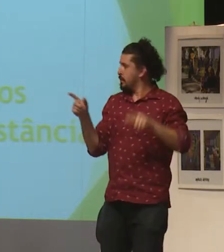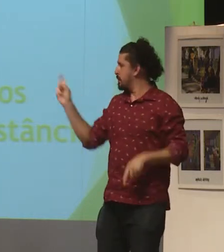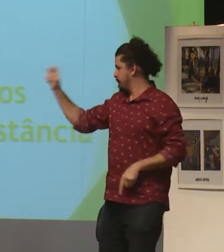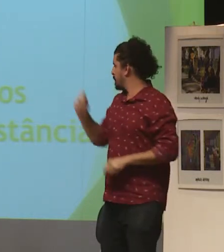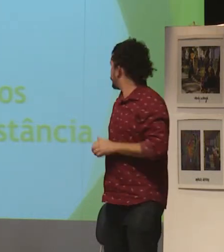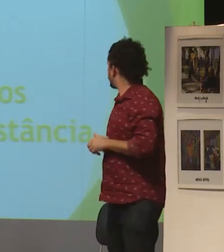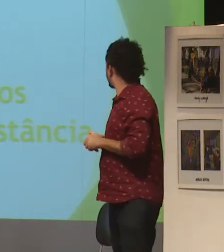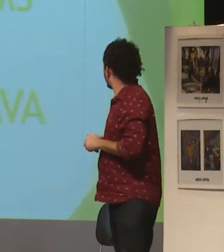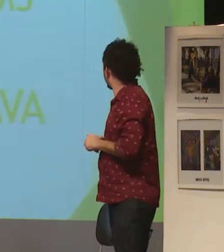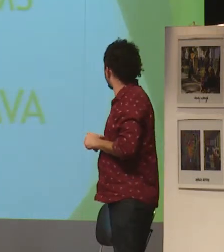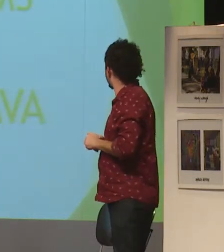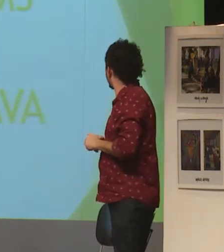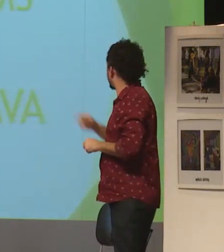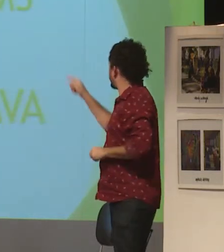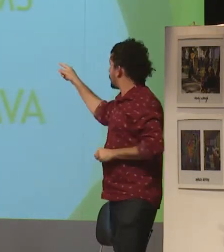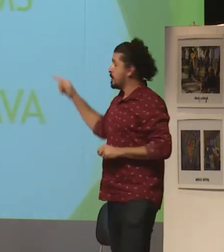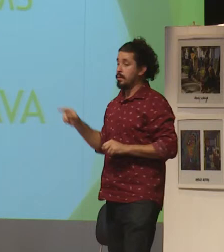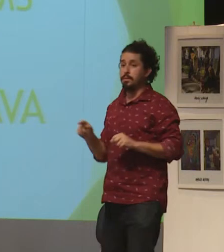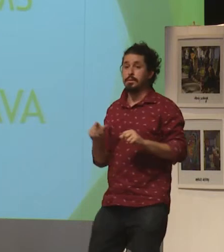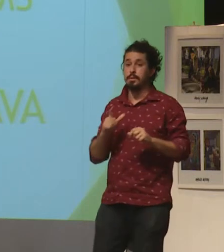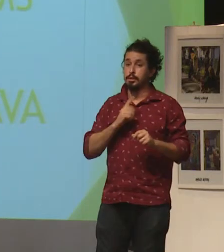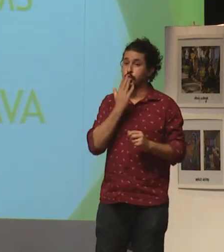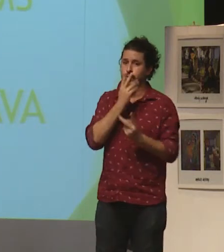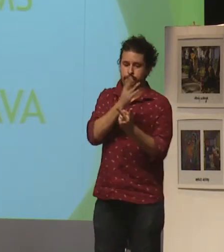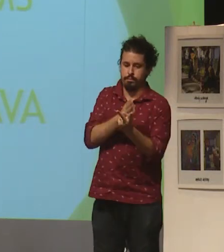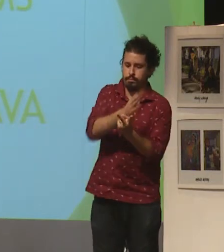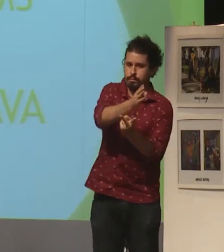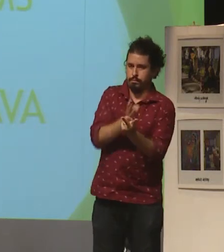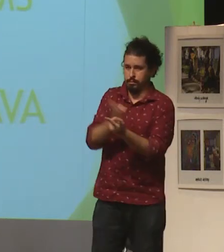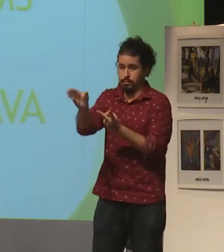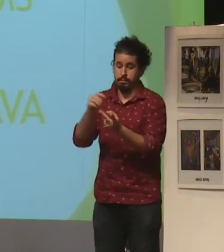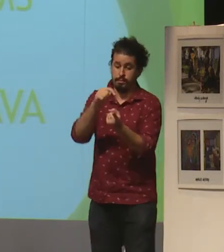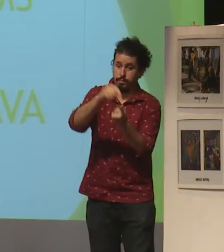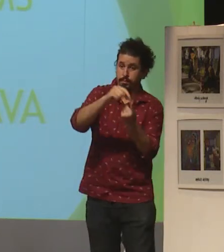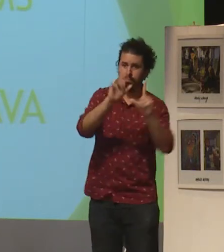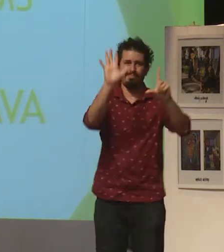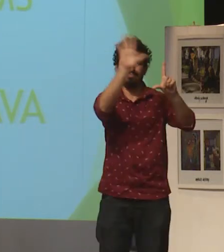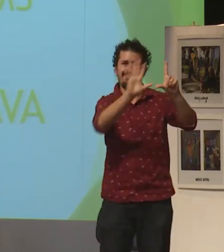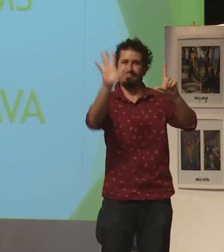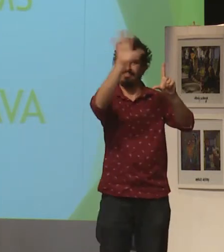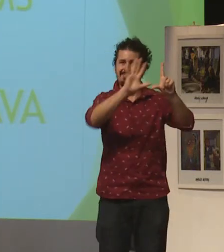explicando um pouco quais são as diferentes tipos de plataformas. Temos duas plataformas que usamos.